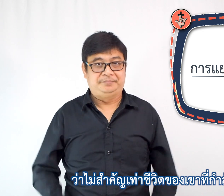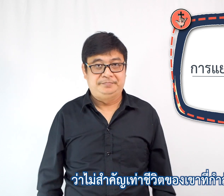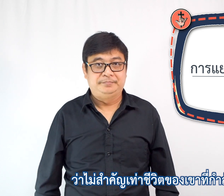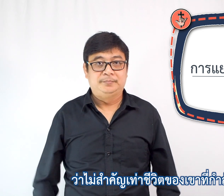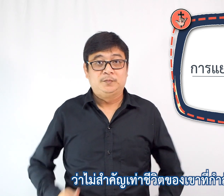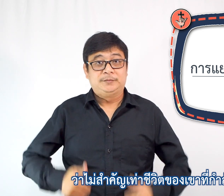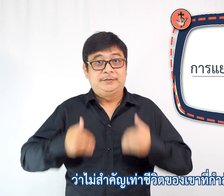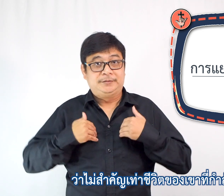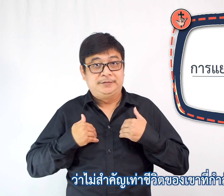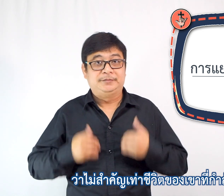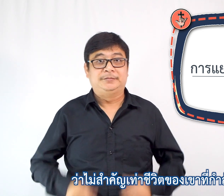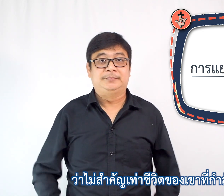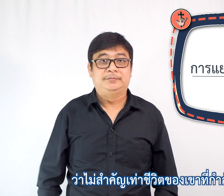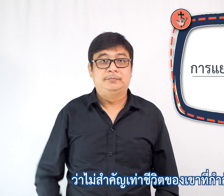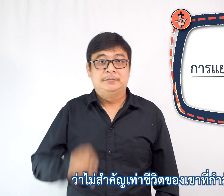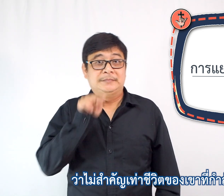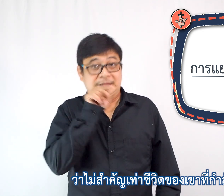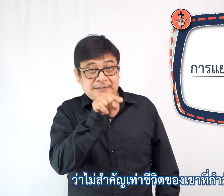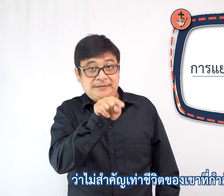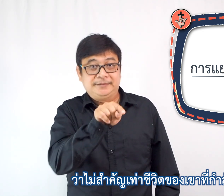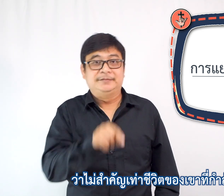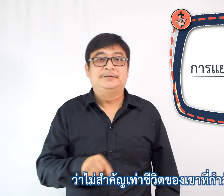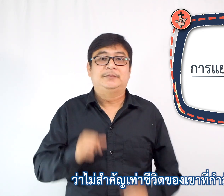ว่าไม่สำคัญเท่ากับชีวิตของเขาที่กำลังหิวตาย